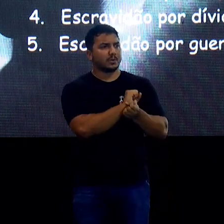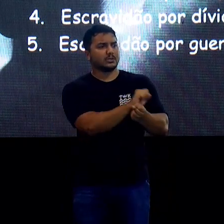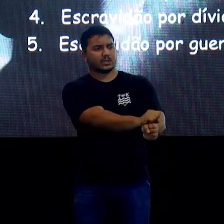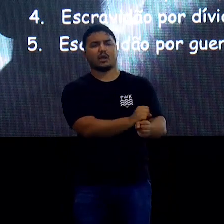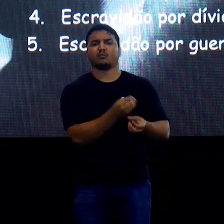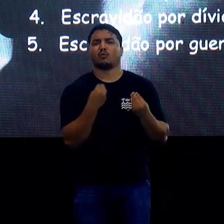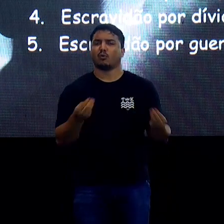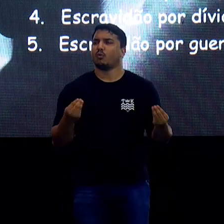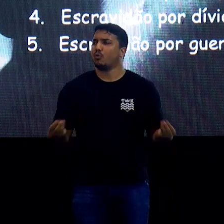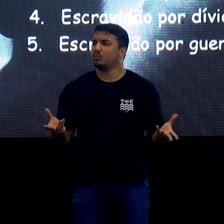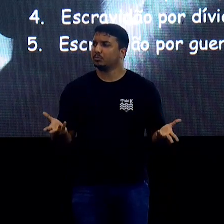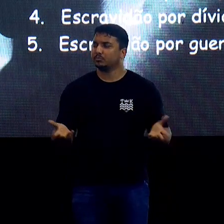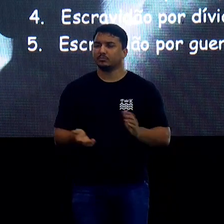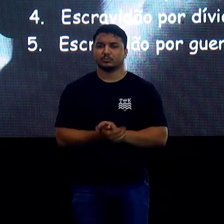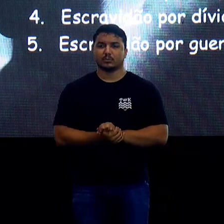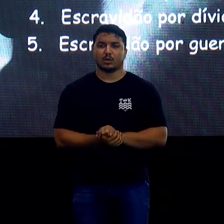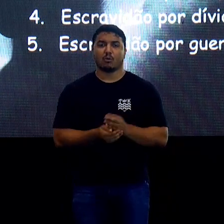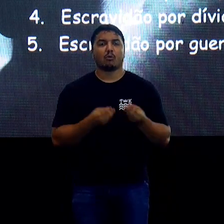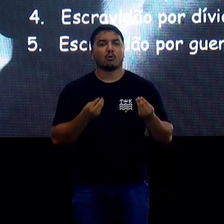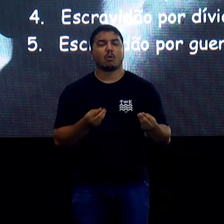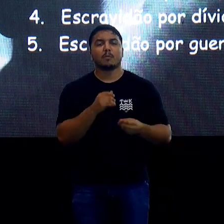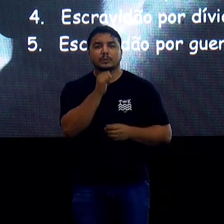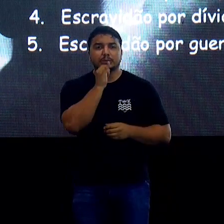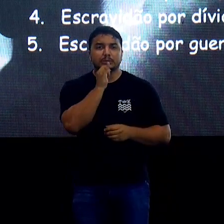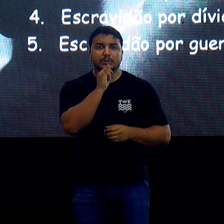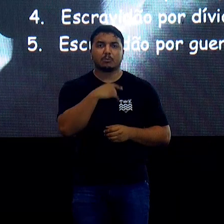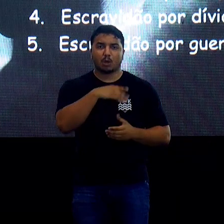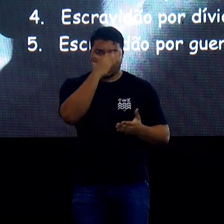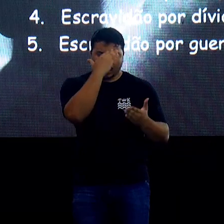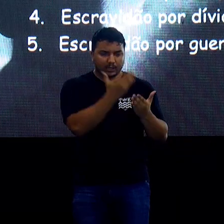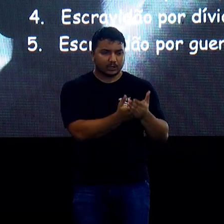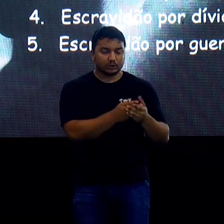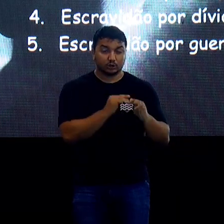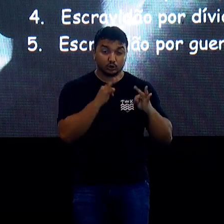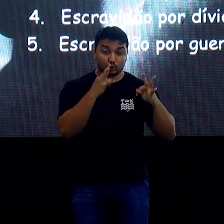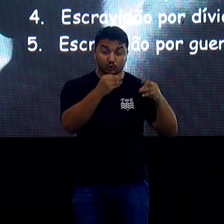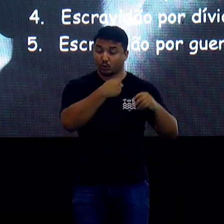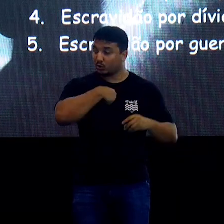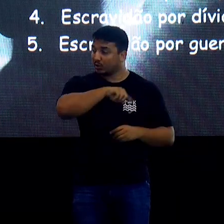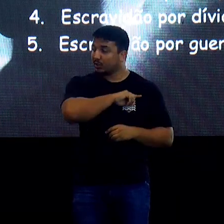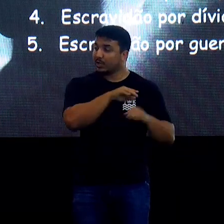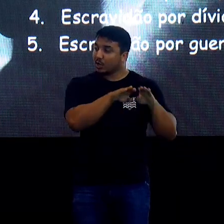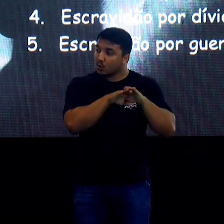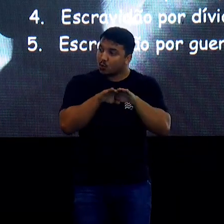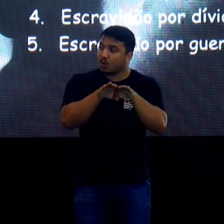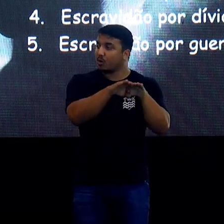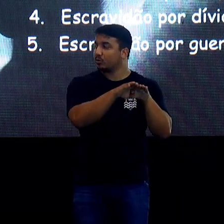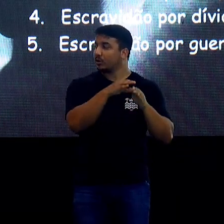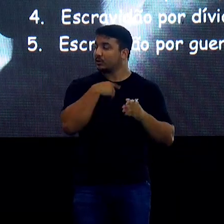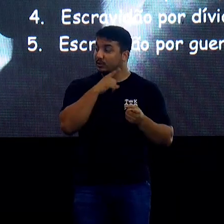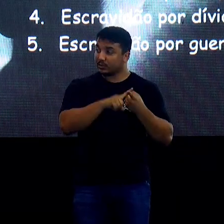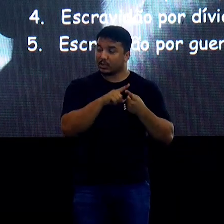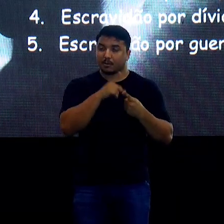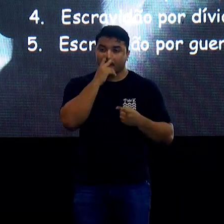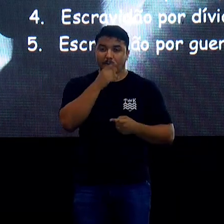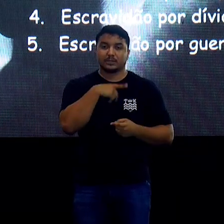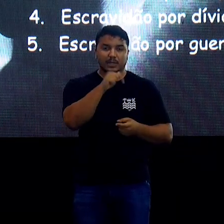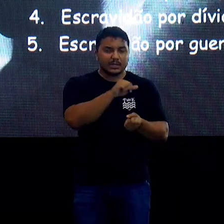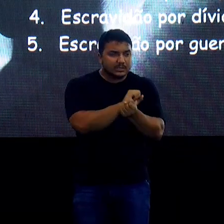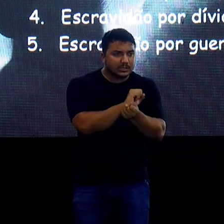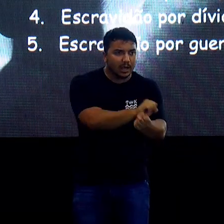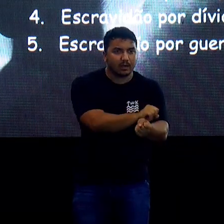escravo? Como é que eu posso acreditar que todos nós somos iguais perante Deus e ao mesmo tempo ter